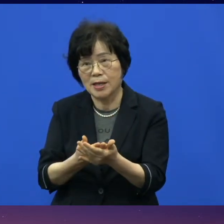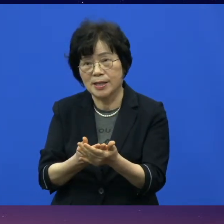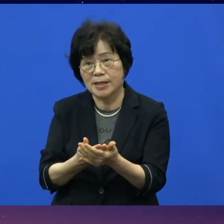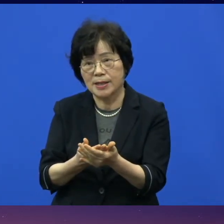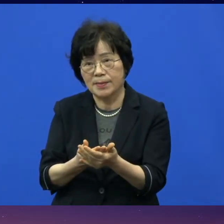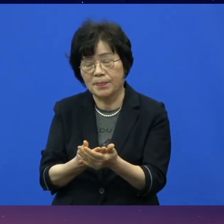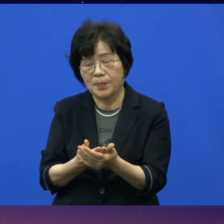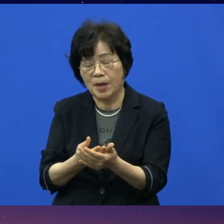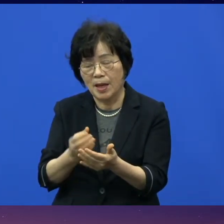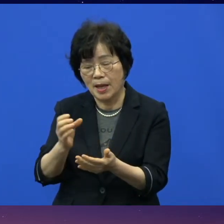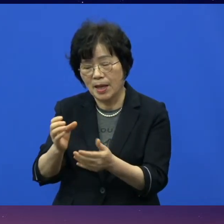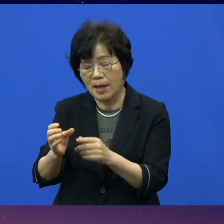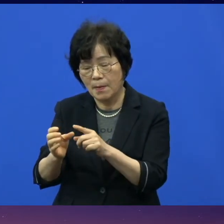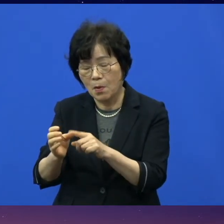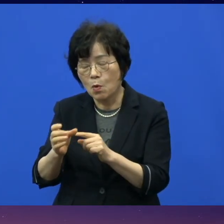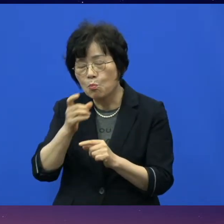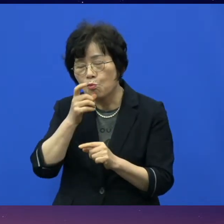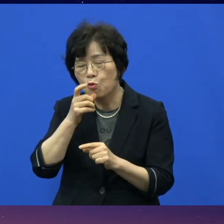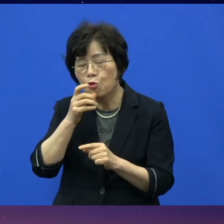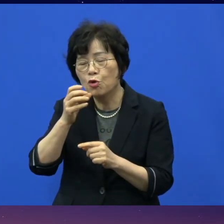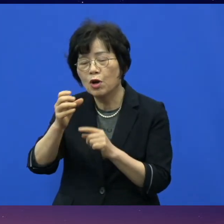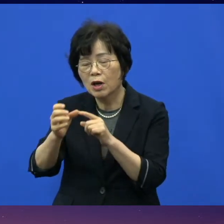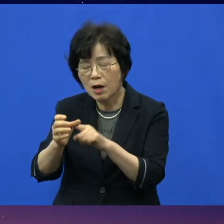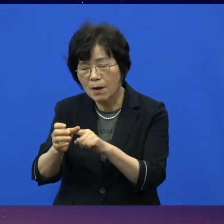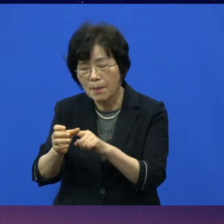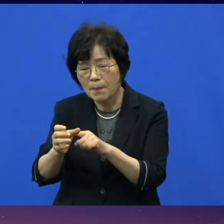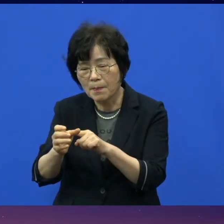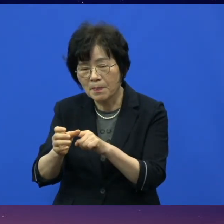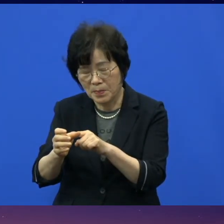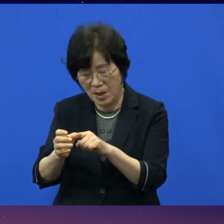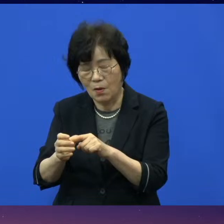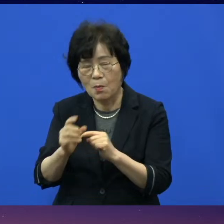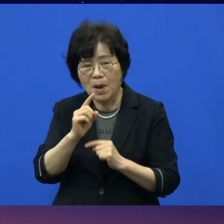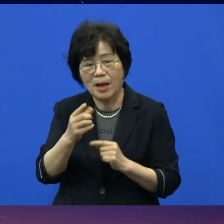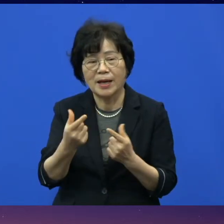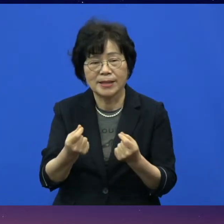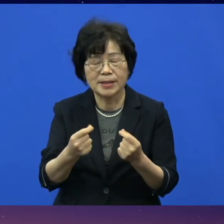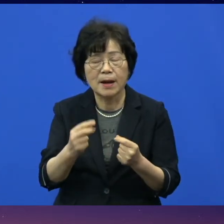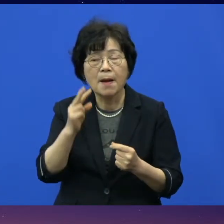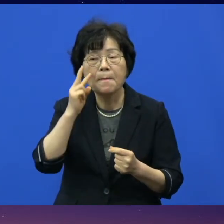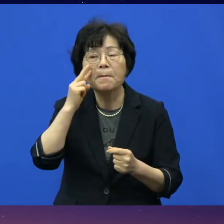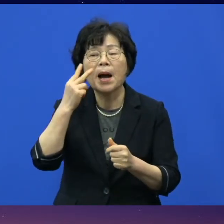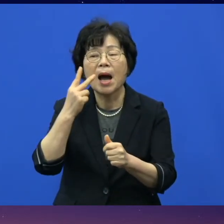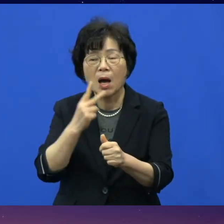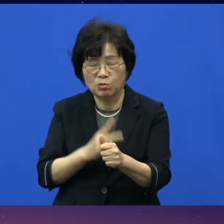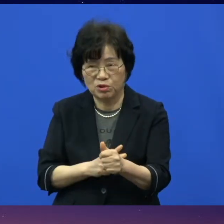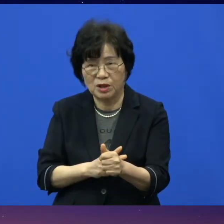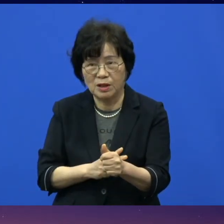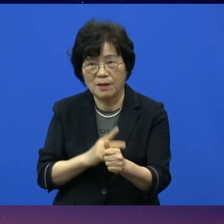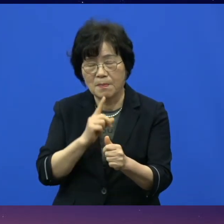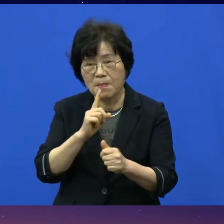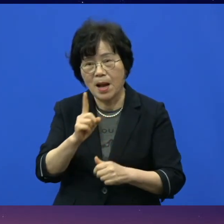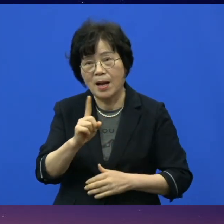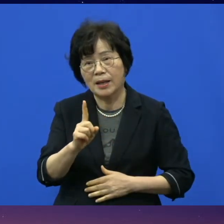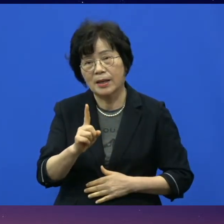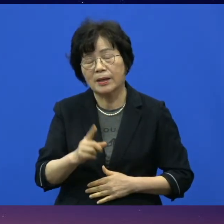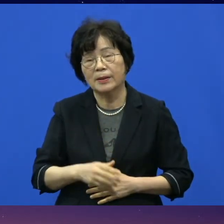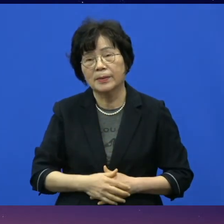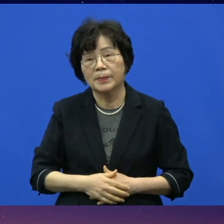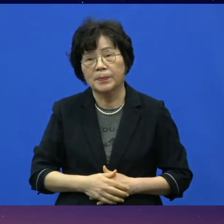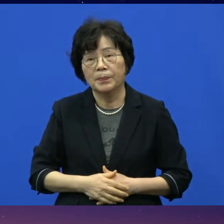컵을 결정한다. 물컵이라고. 자, 바울은 우리에게 이렇게 오늘 얘기하는 거죠. 오늘 본문에